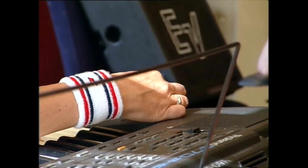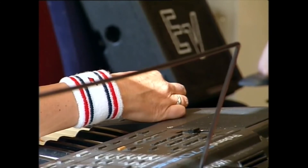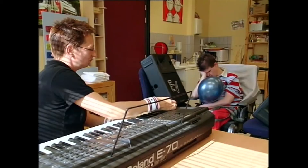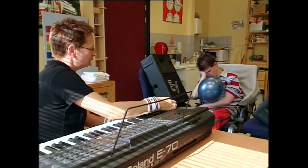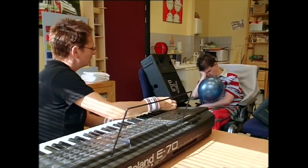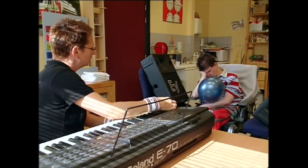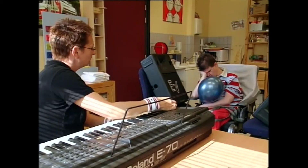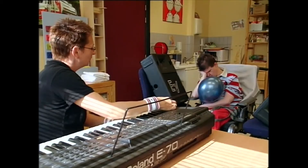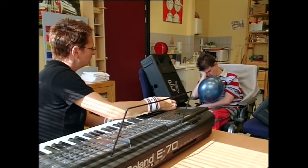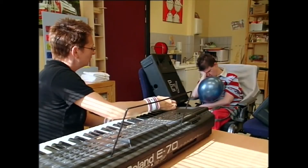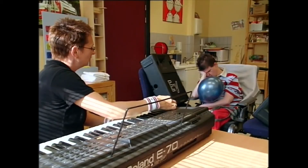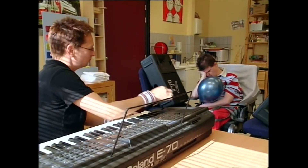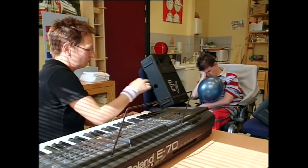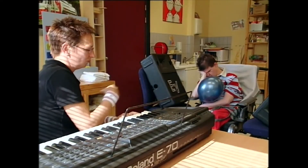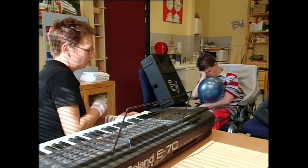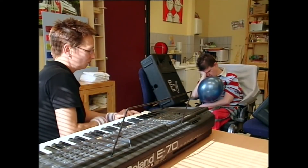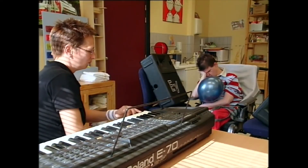lage tonen ook horen.